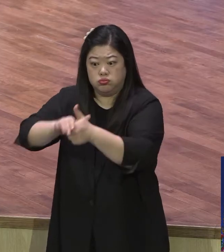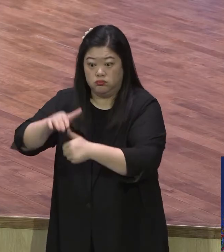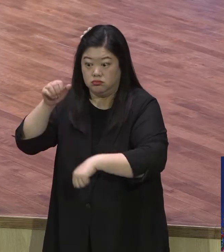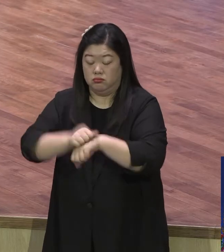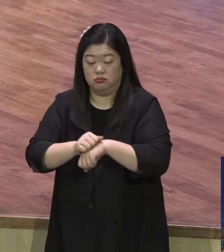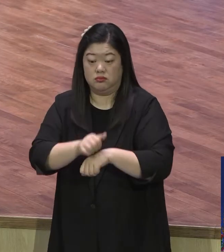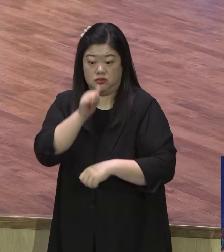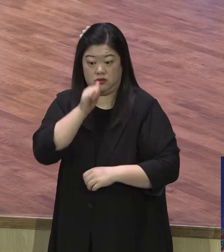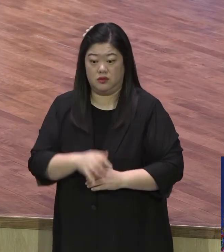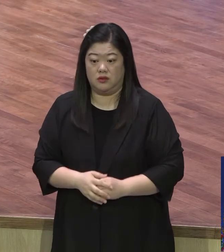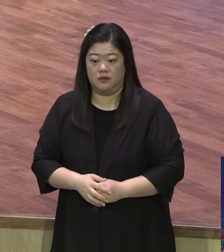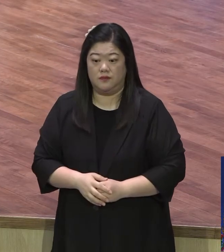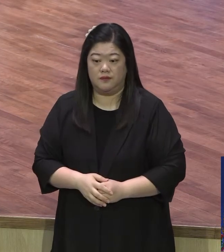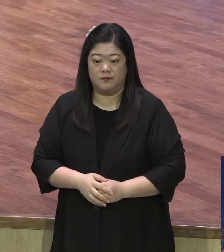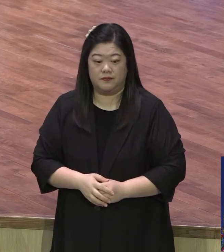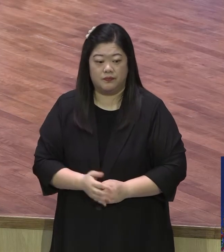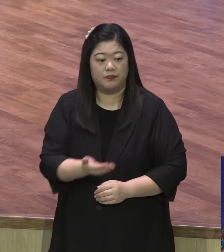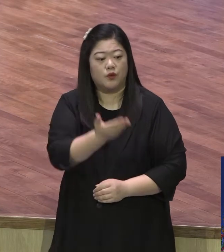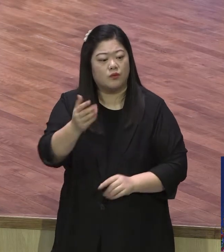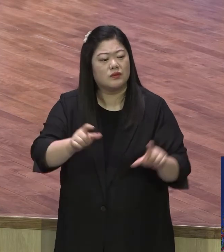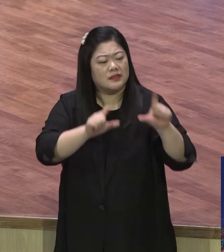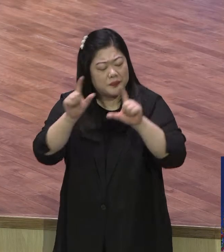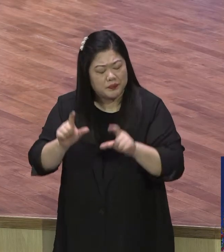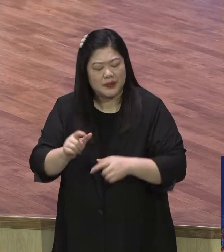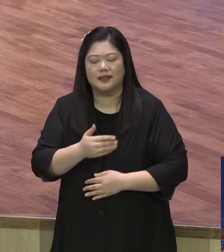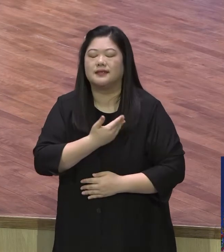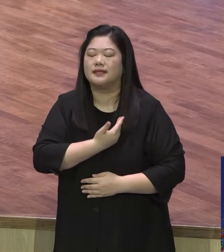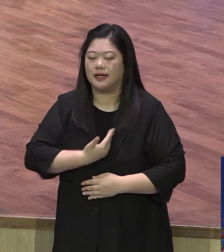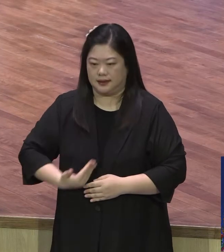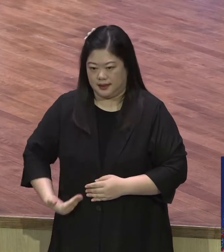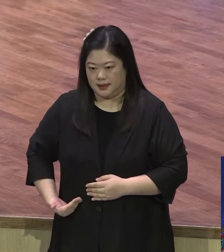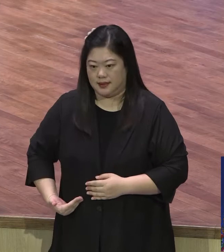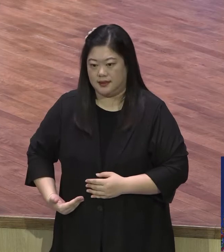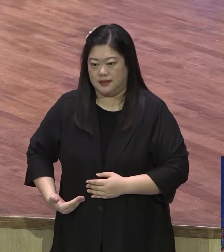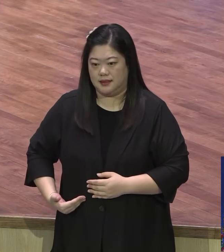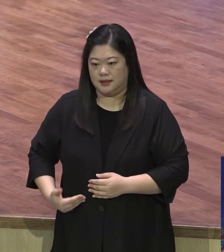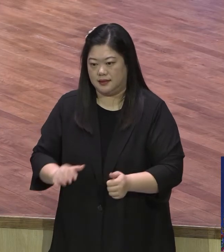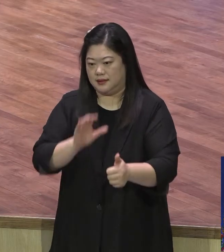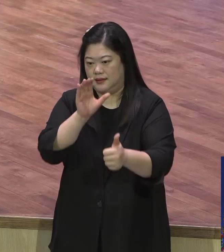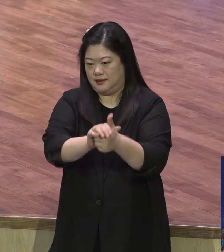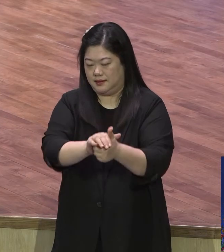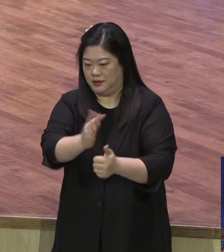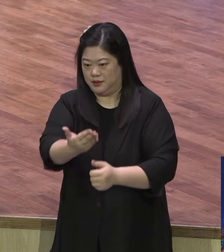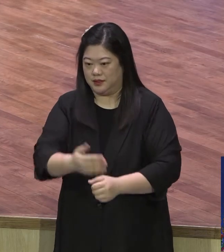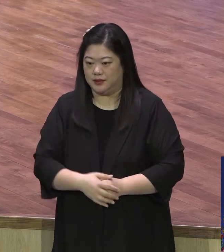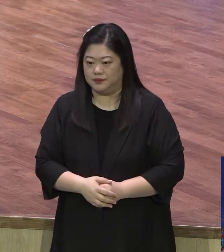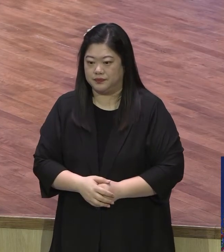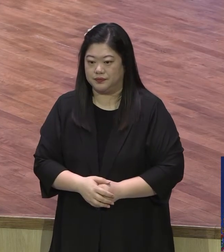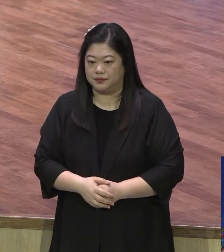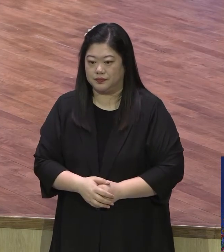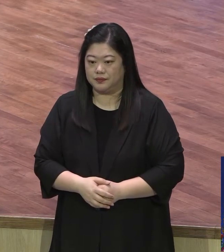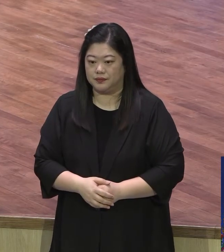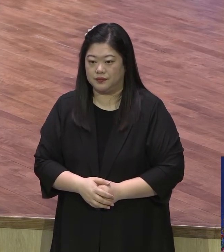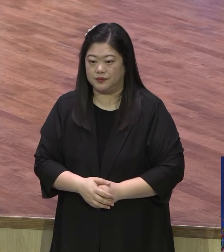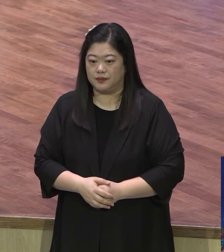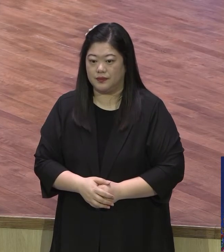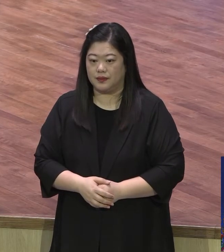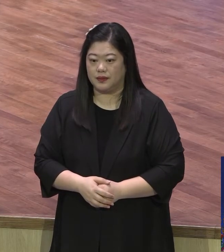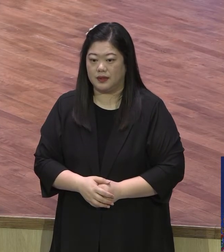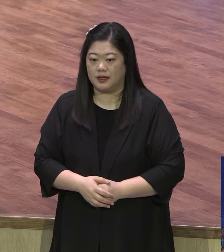제자를 세우는 사명을 말씀합니다 제자를 향해서 우선적으로 한 가지